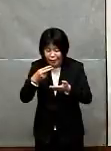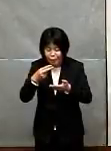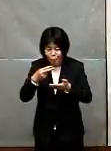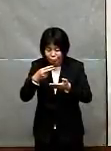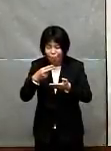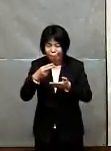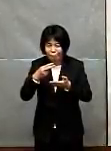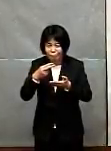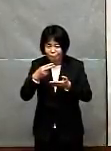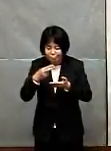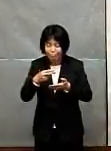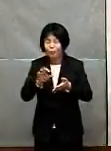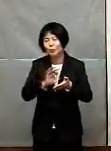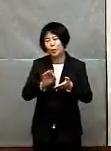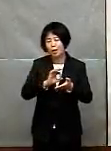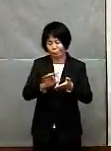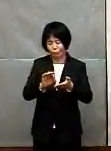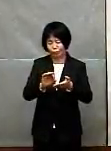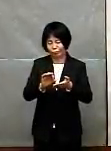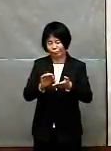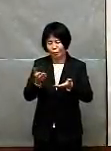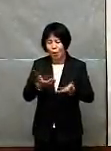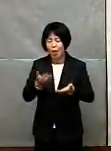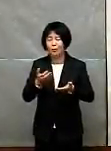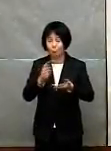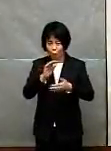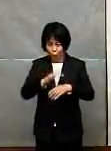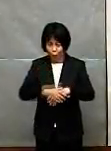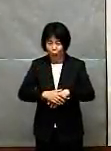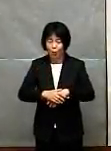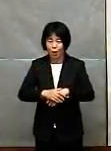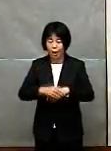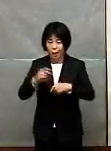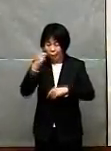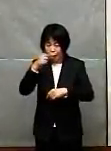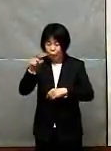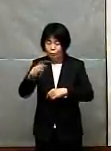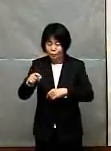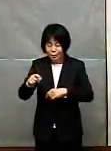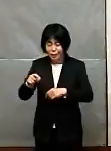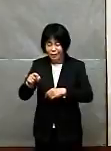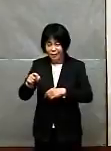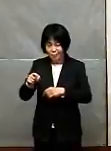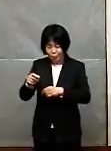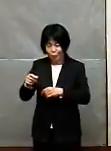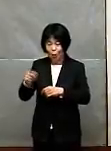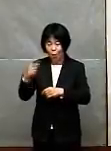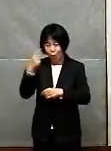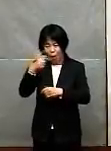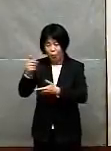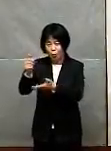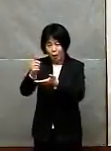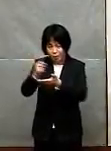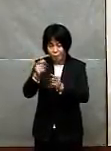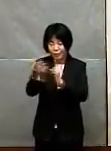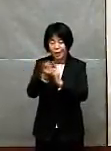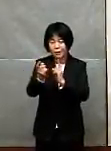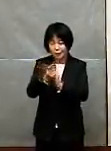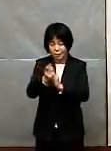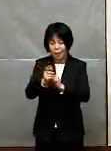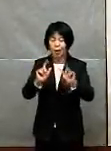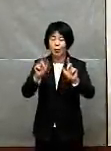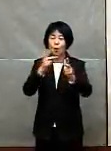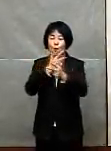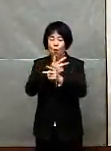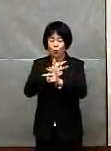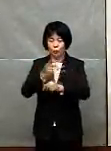材を活用してもらうこと、それから外国人誘客、観光客に対して、